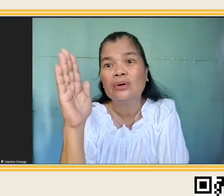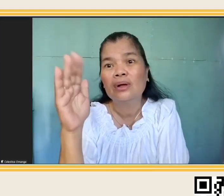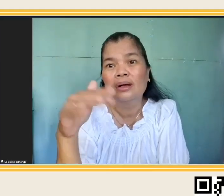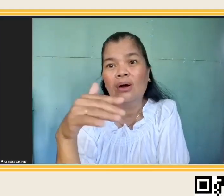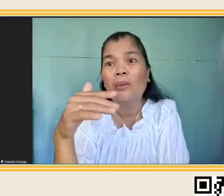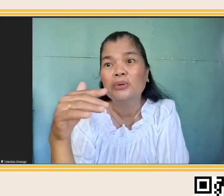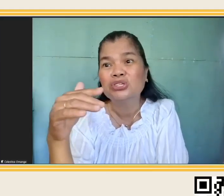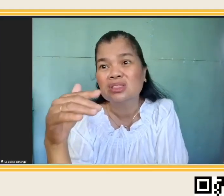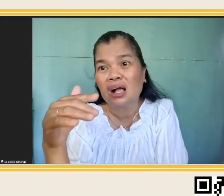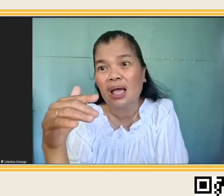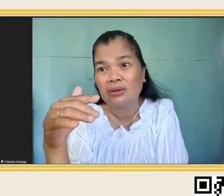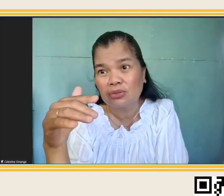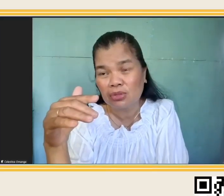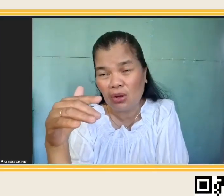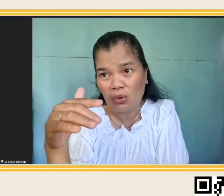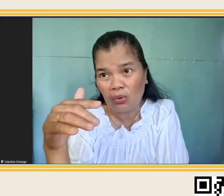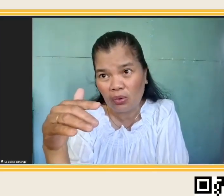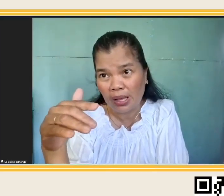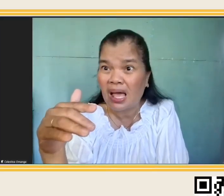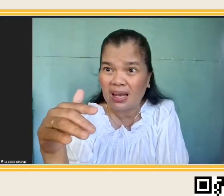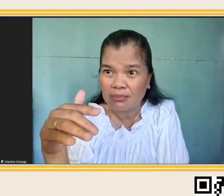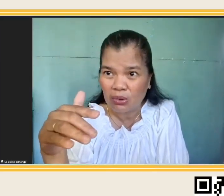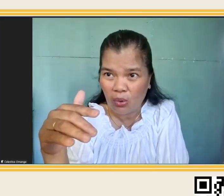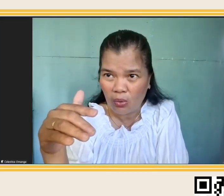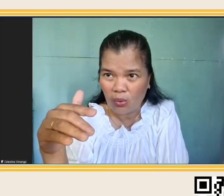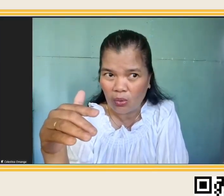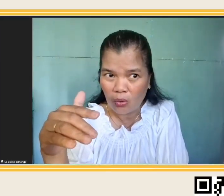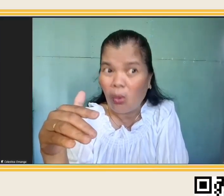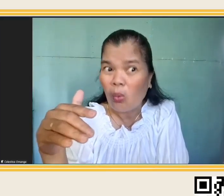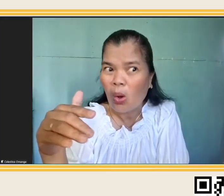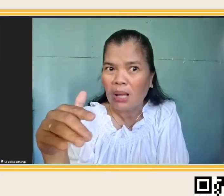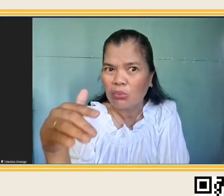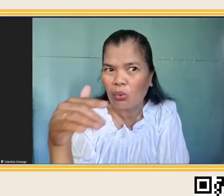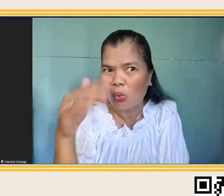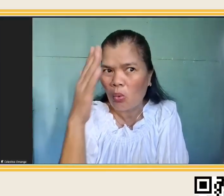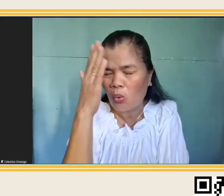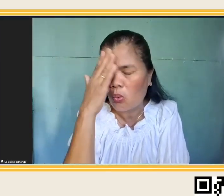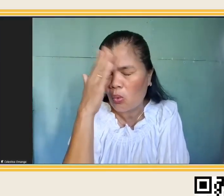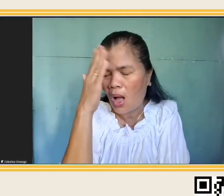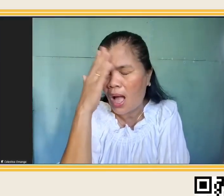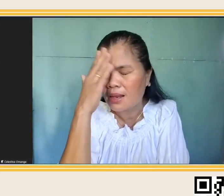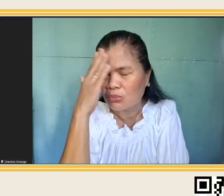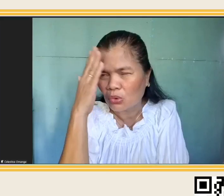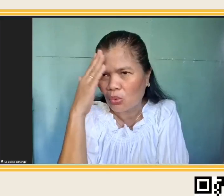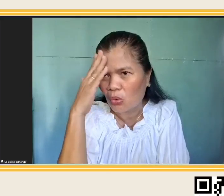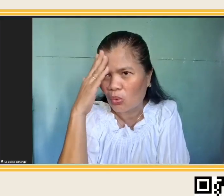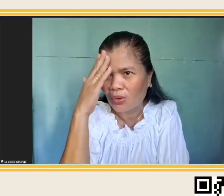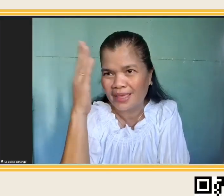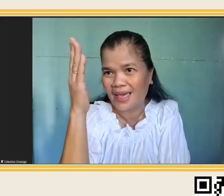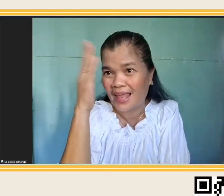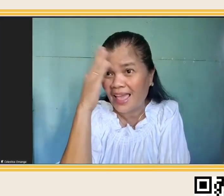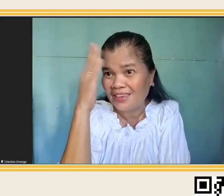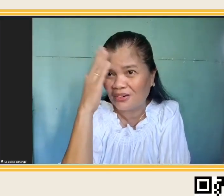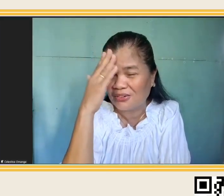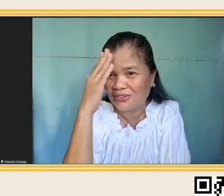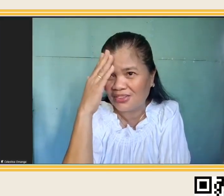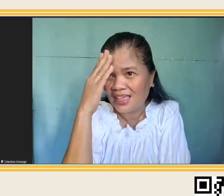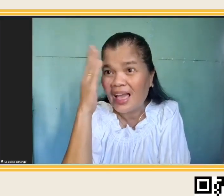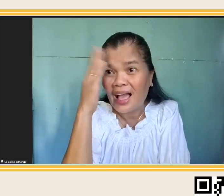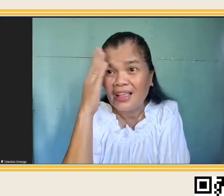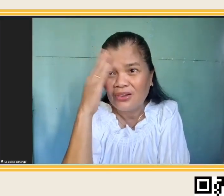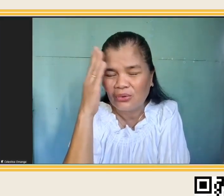Paano yung opposite ng I don't know? Hindi alam ko. Oo, alam ko. Alam ko. Yan, I